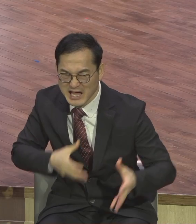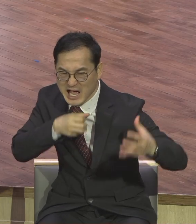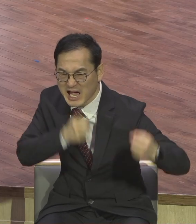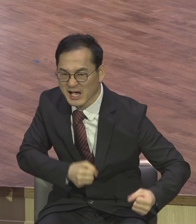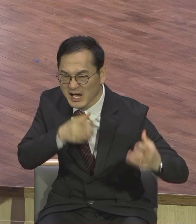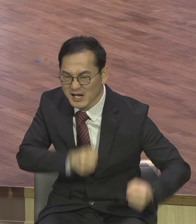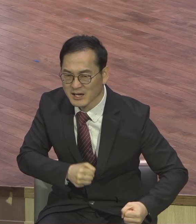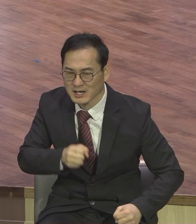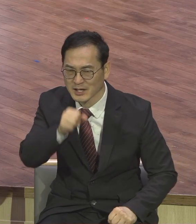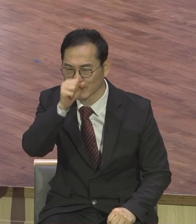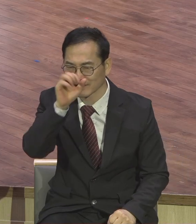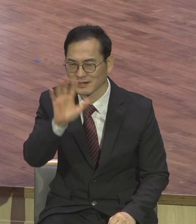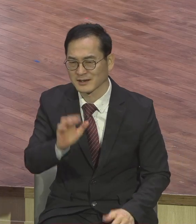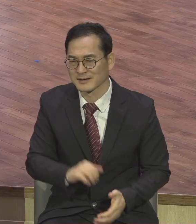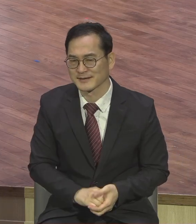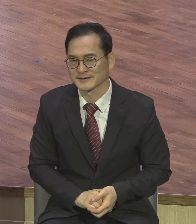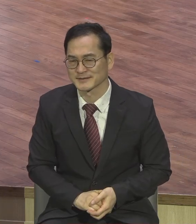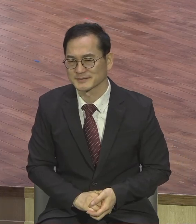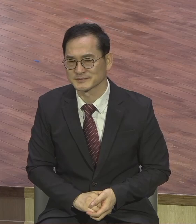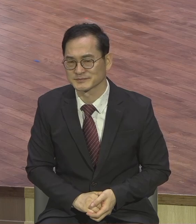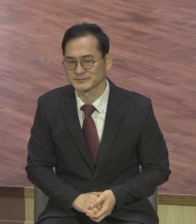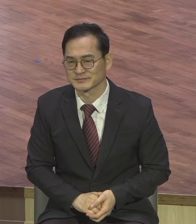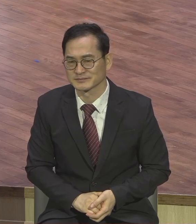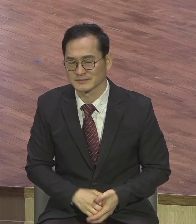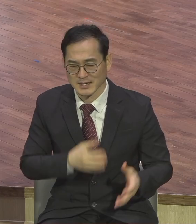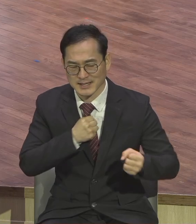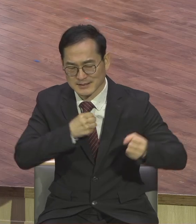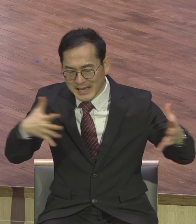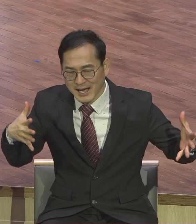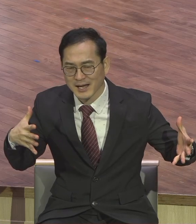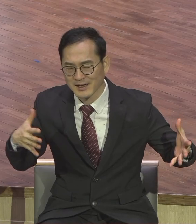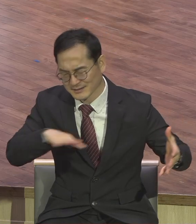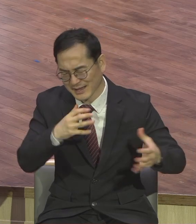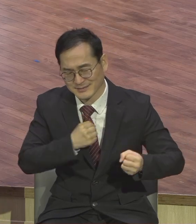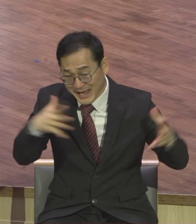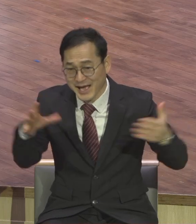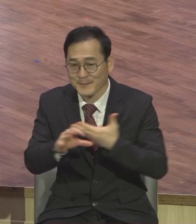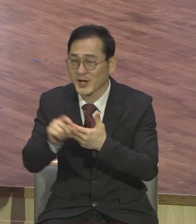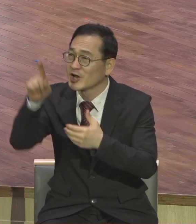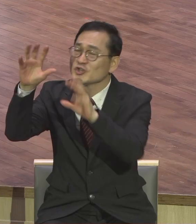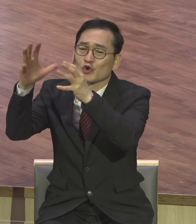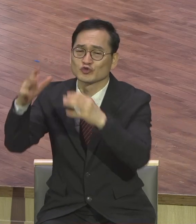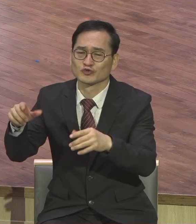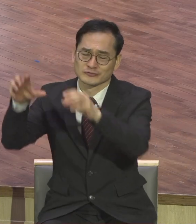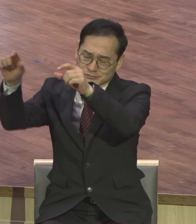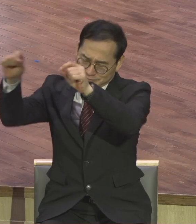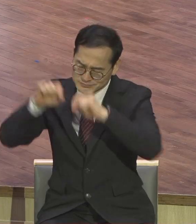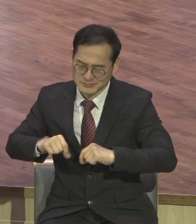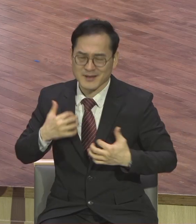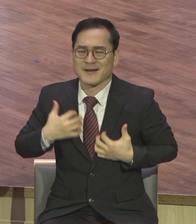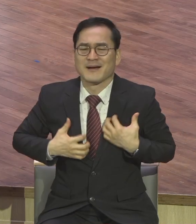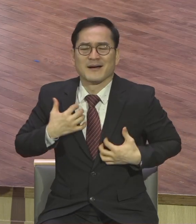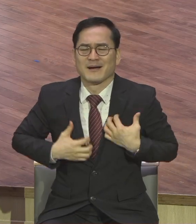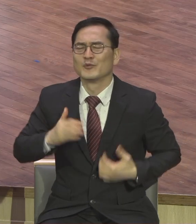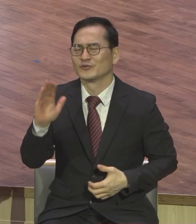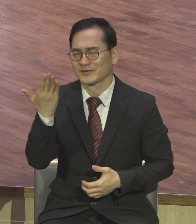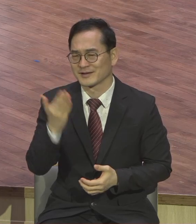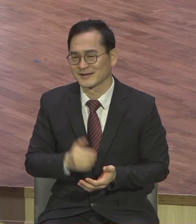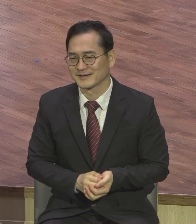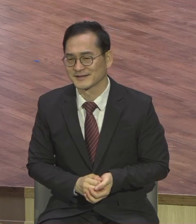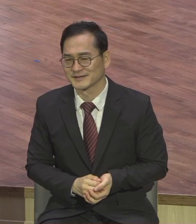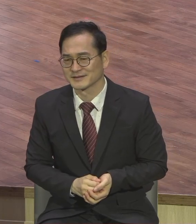지옥같이. 그거 내려놔버리면 그날부터 천국일 텐데, 그날로 천국이 될 텐데. 그 상처,